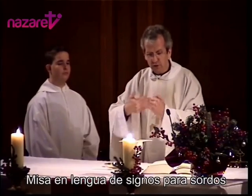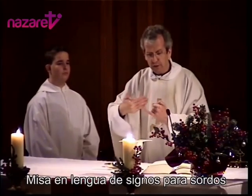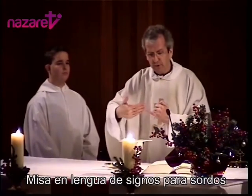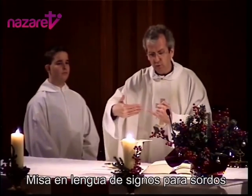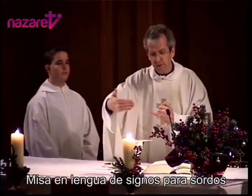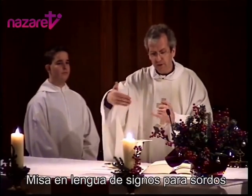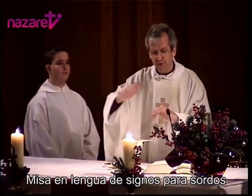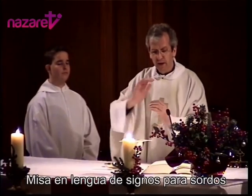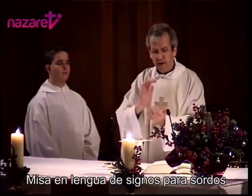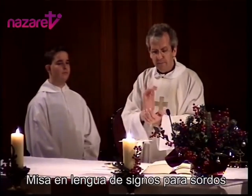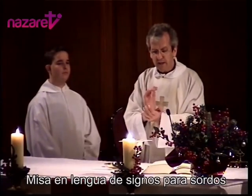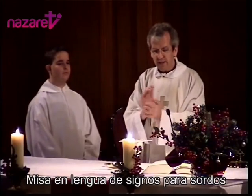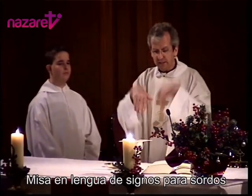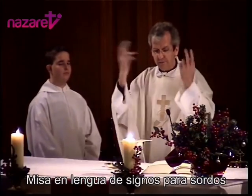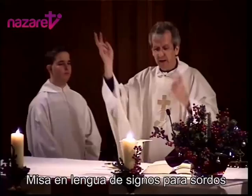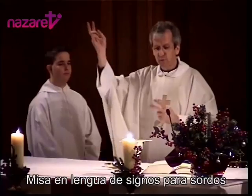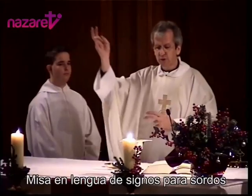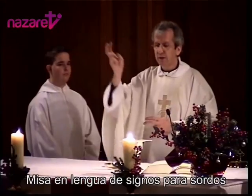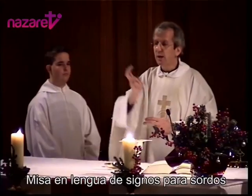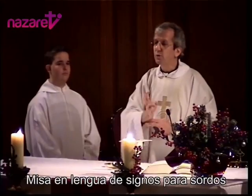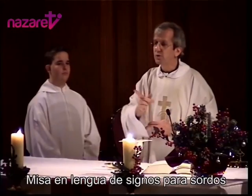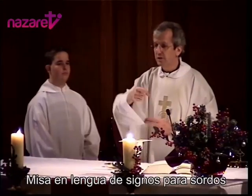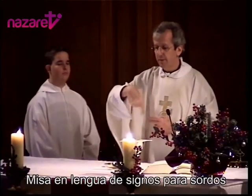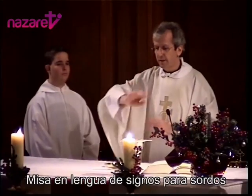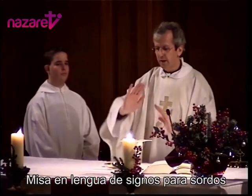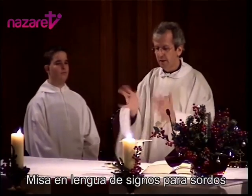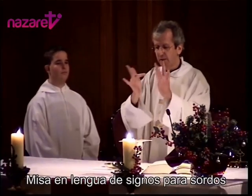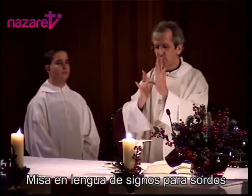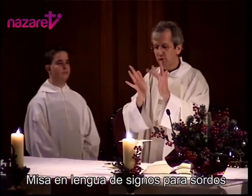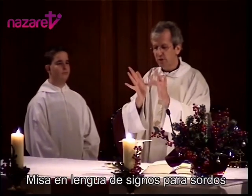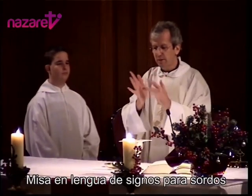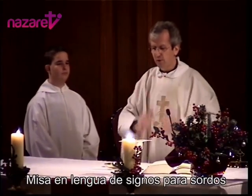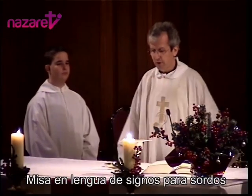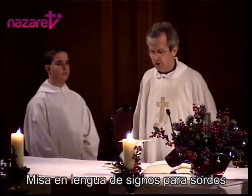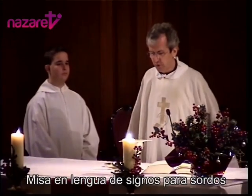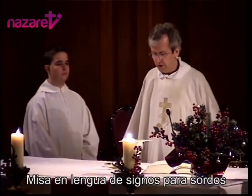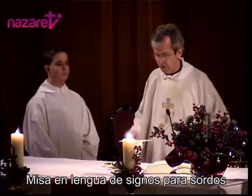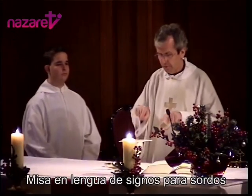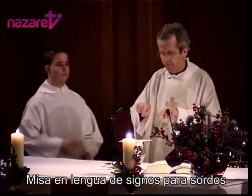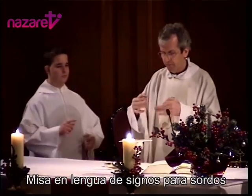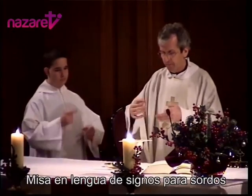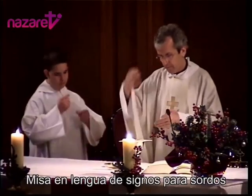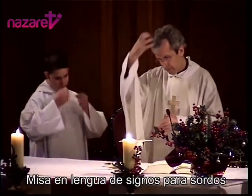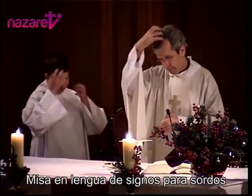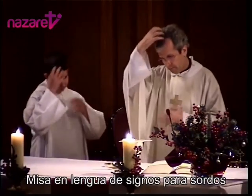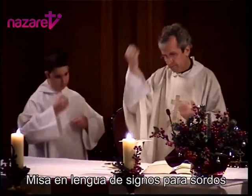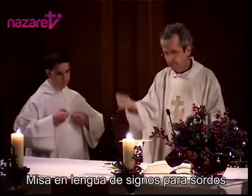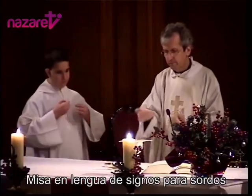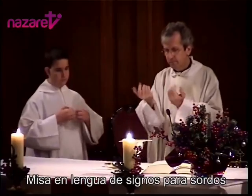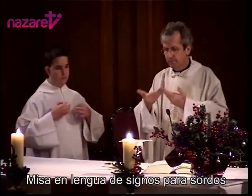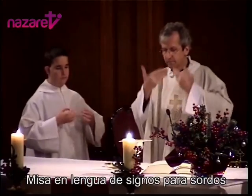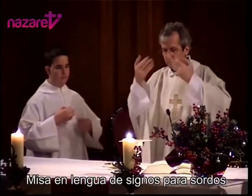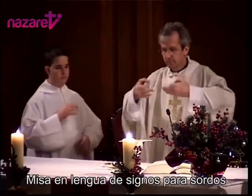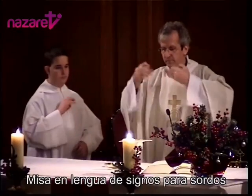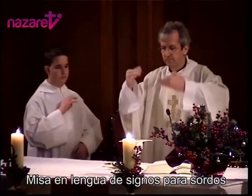protegidos de toda perturbación mientras esperamos la gloriosa venida de nuestro Salvador Jesucristo. Tuyo es el reino,